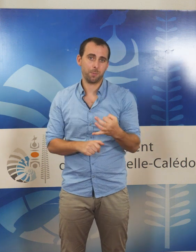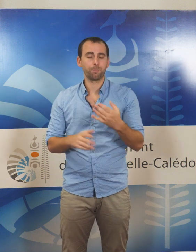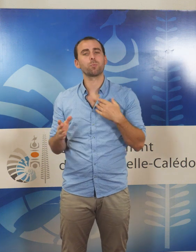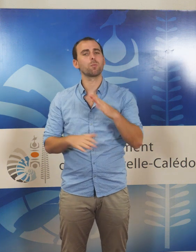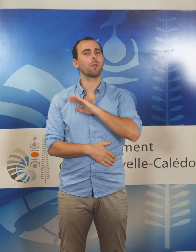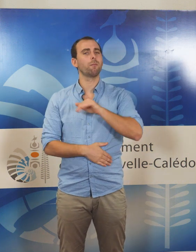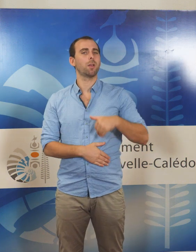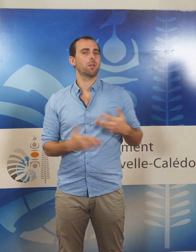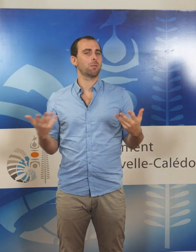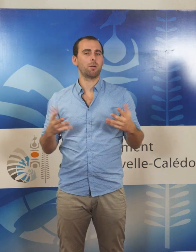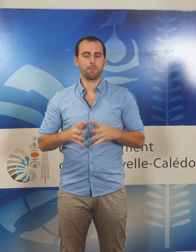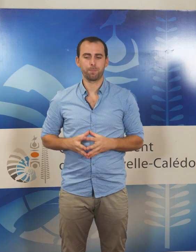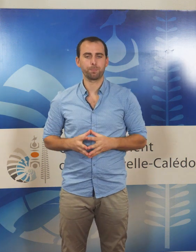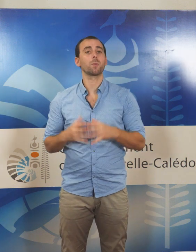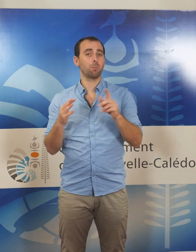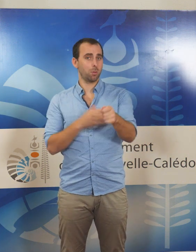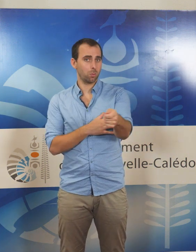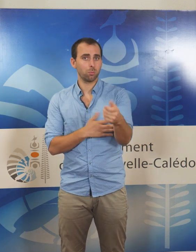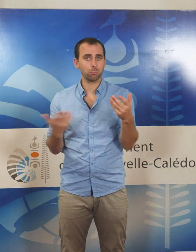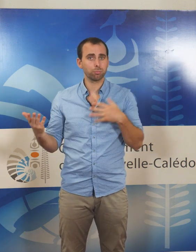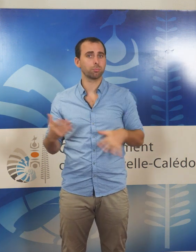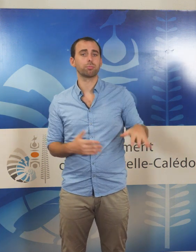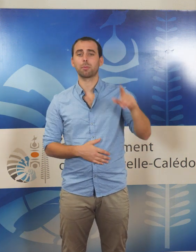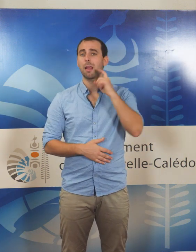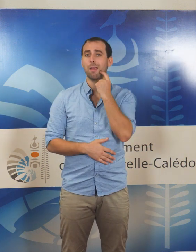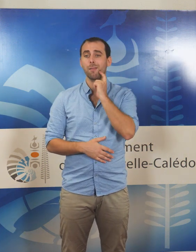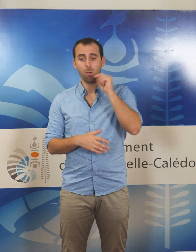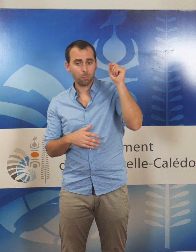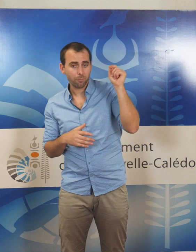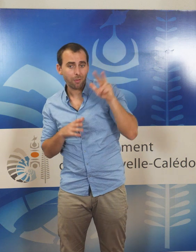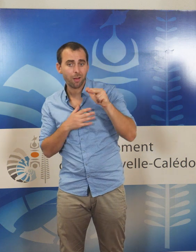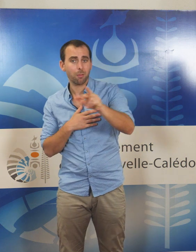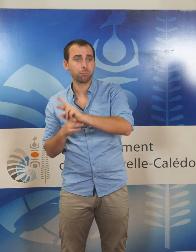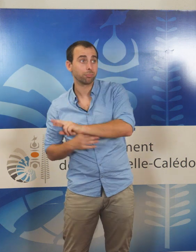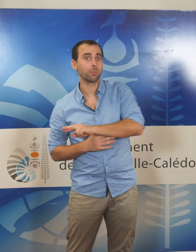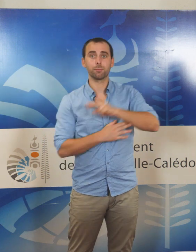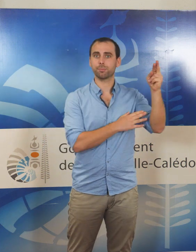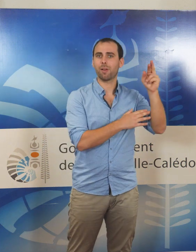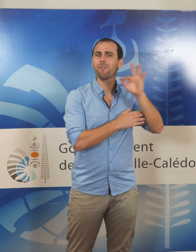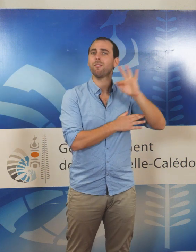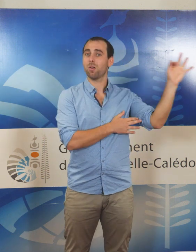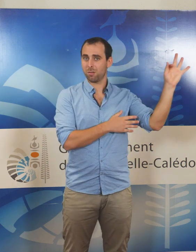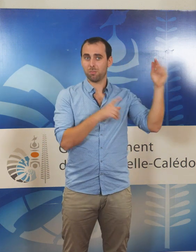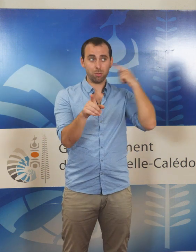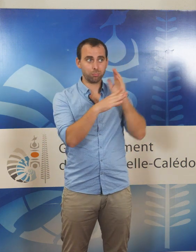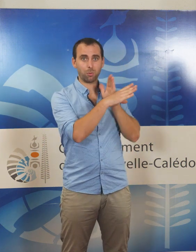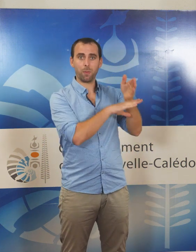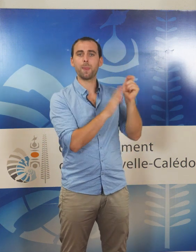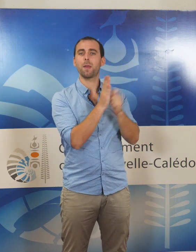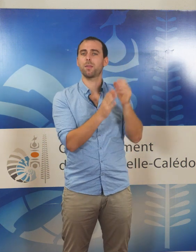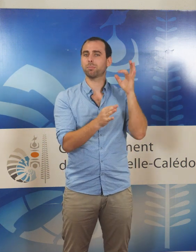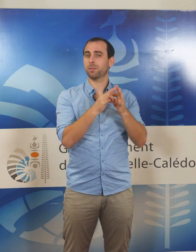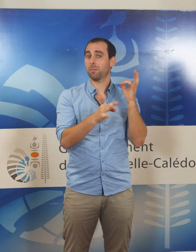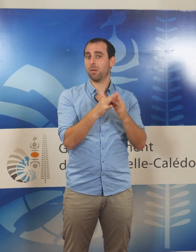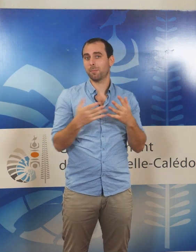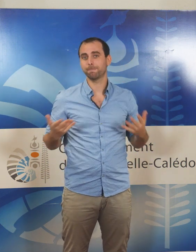sujet que bien sûr nous répertorions aussi les élèves qui devraient se rendre en métropole pour une première rentrée, bien sûr pour la rentrée de septembre, puisqu'il y a à la